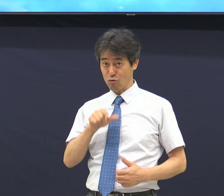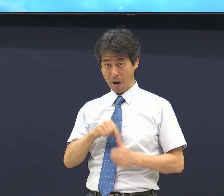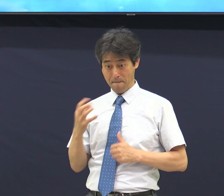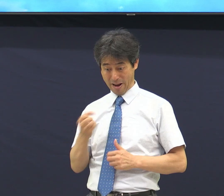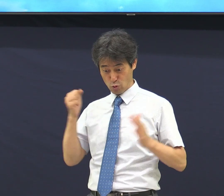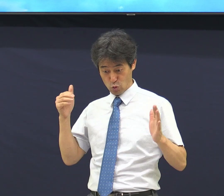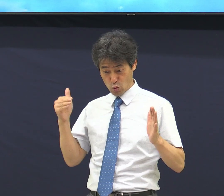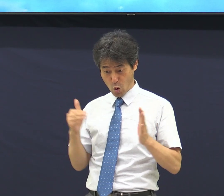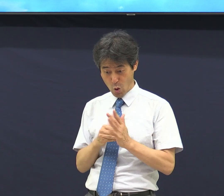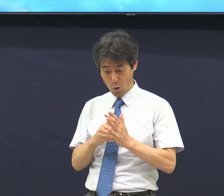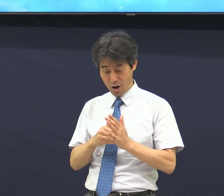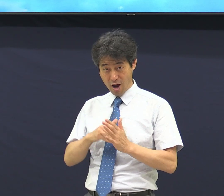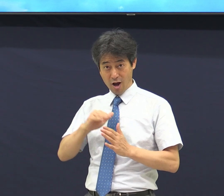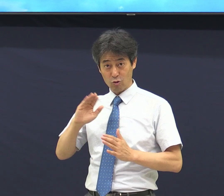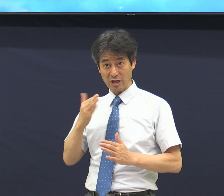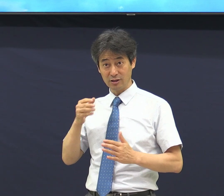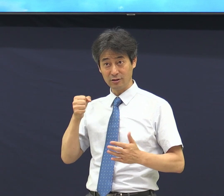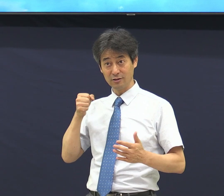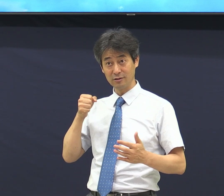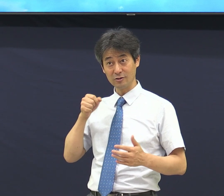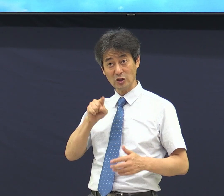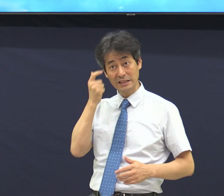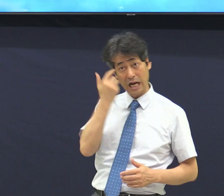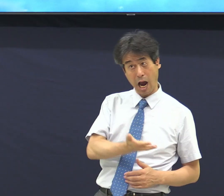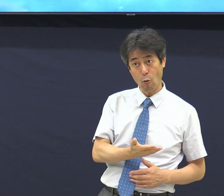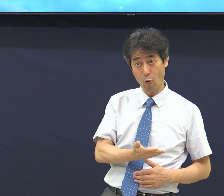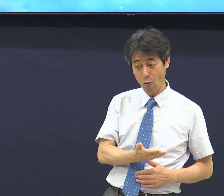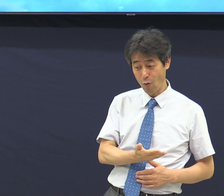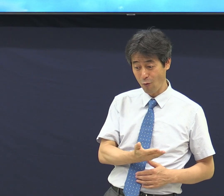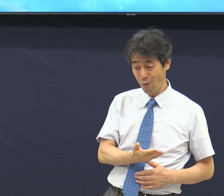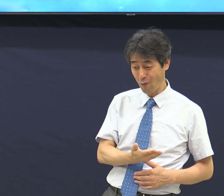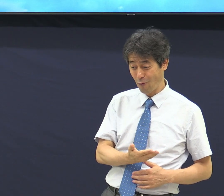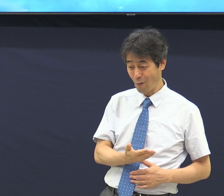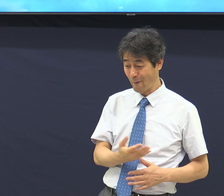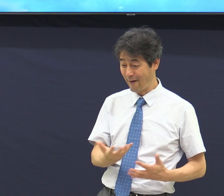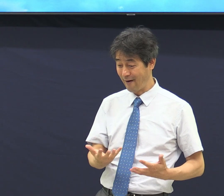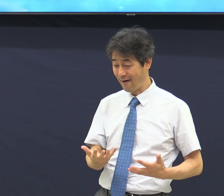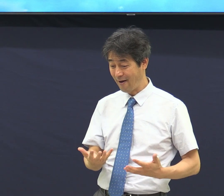과연 나는 구원받았는가? 구원받도록 예정이 되어 있는가?